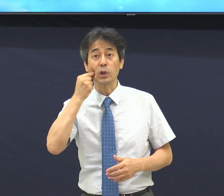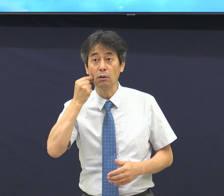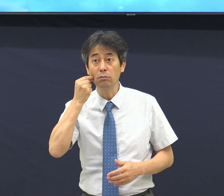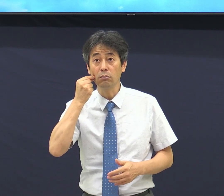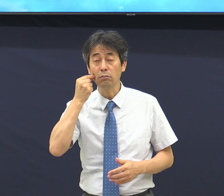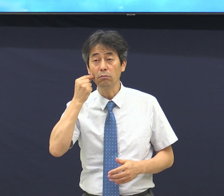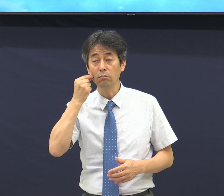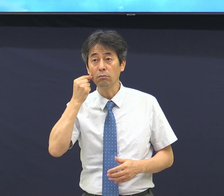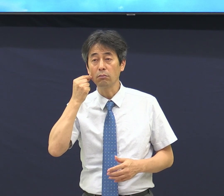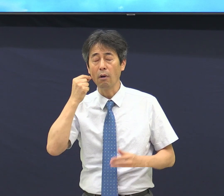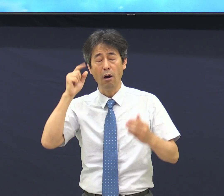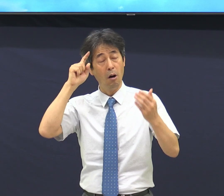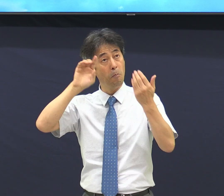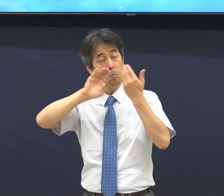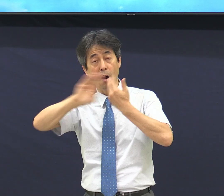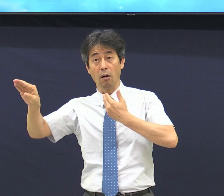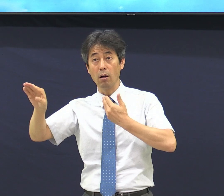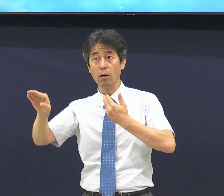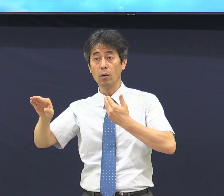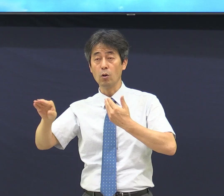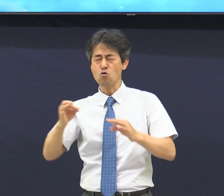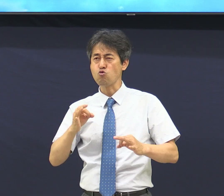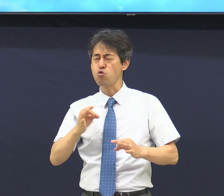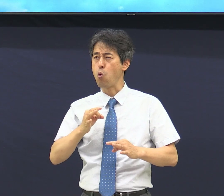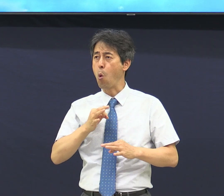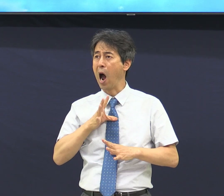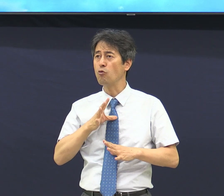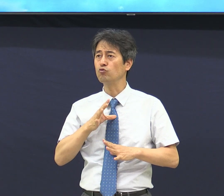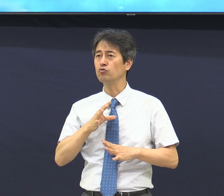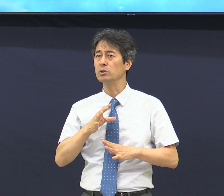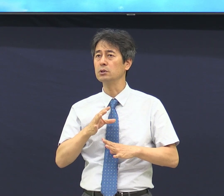우리가 상상하지 못했던 뜻밖의 놀라운